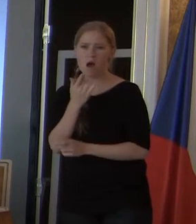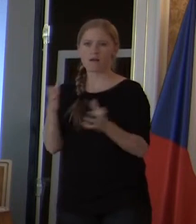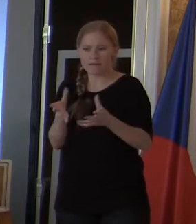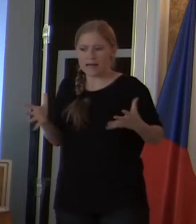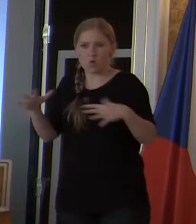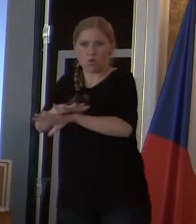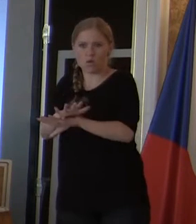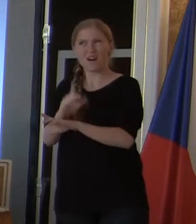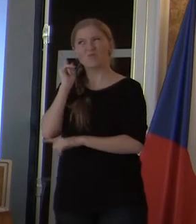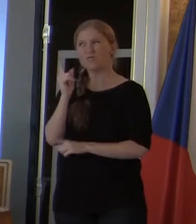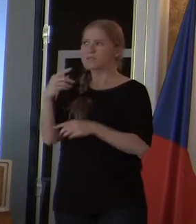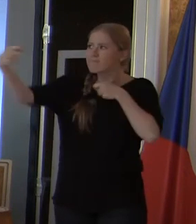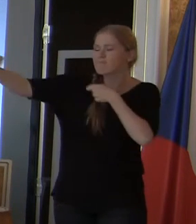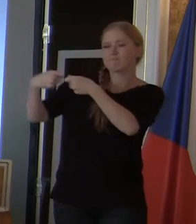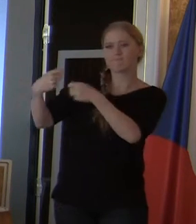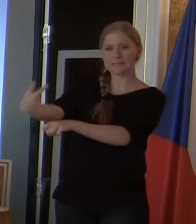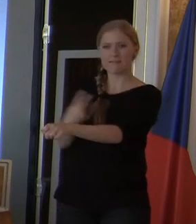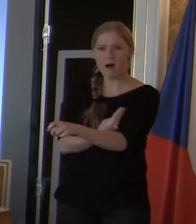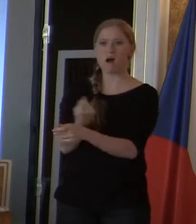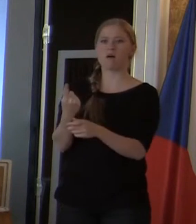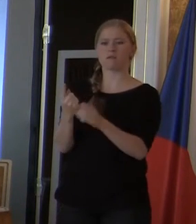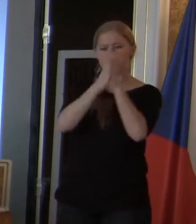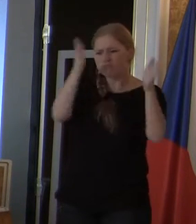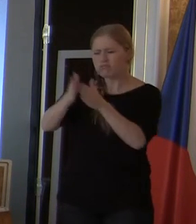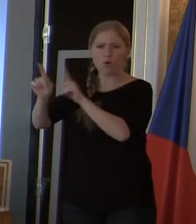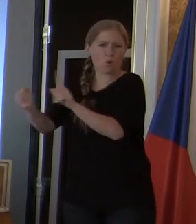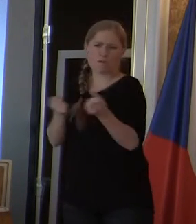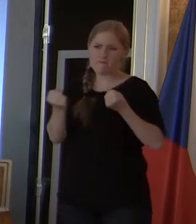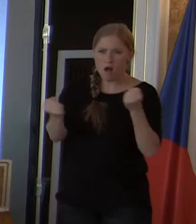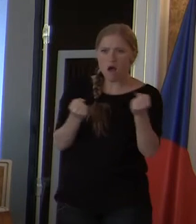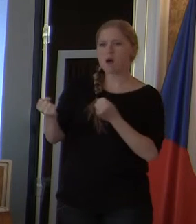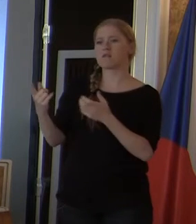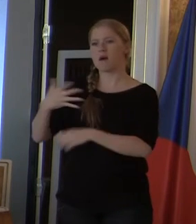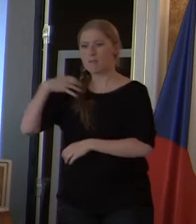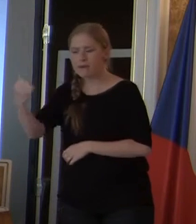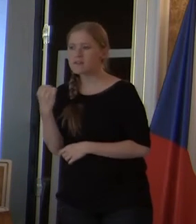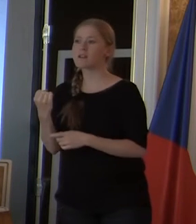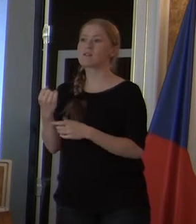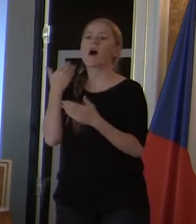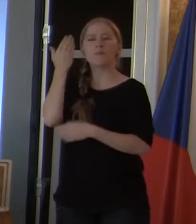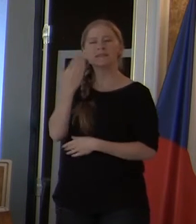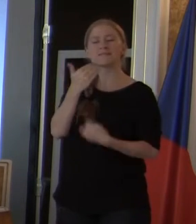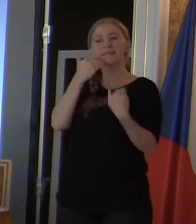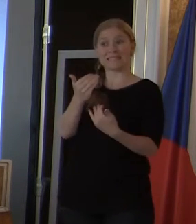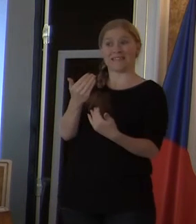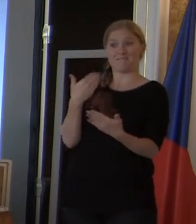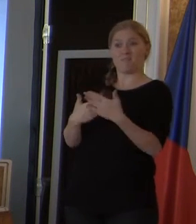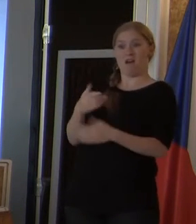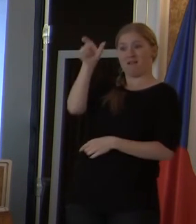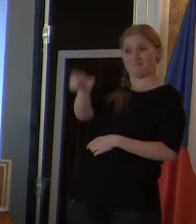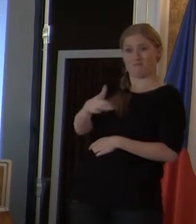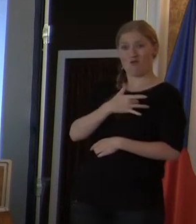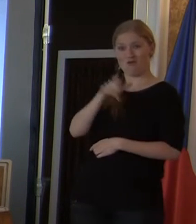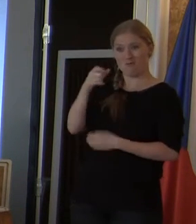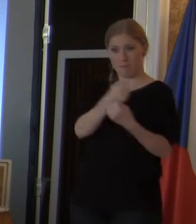ale vzhledem k tomuto projektu a vzhledem k osobnosti pana docenta Michalíka, myslím si, že